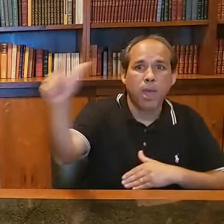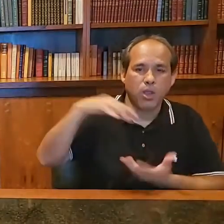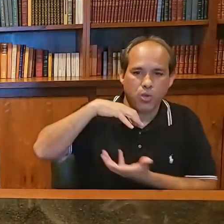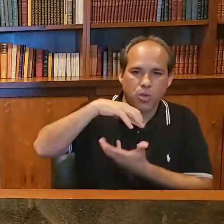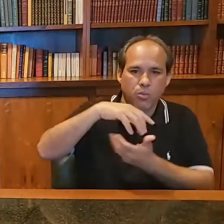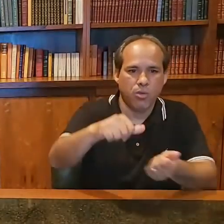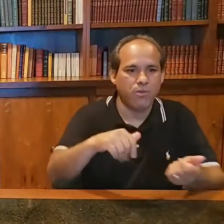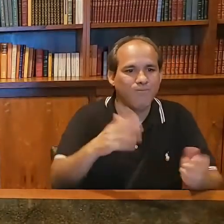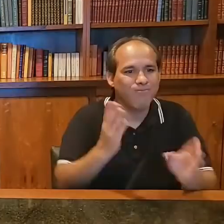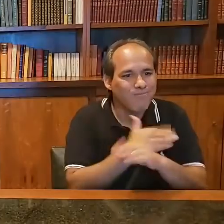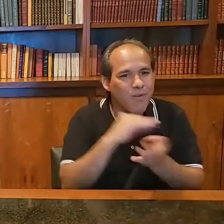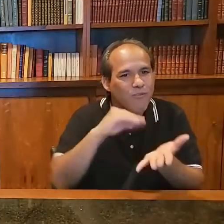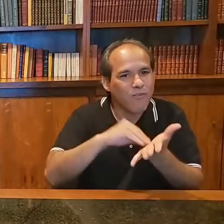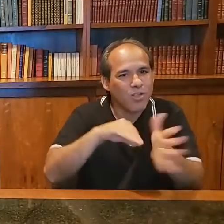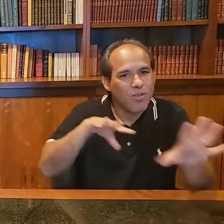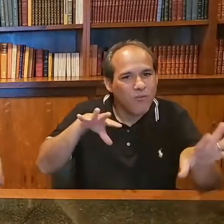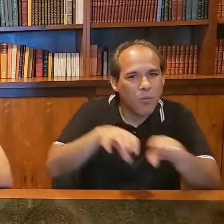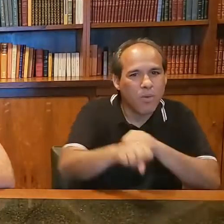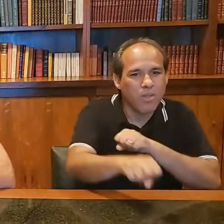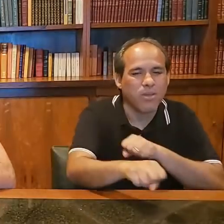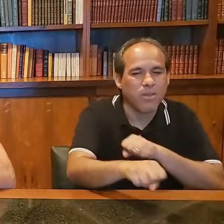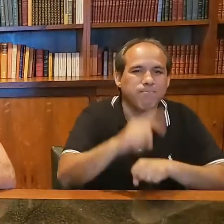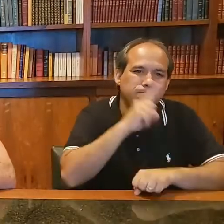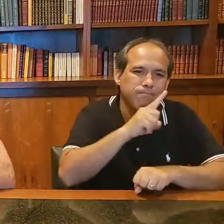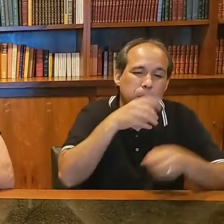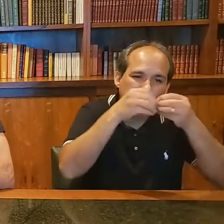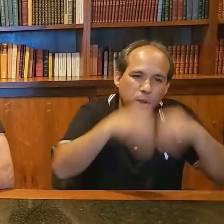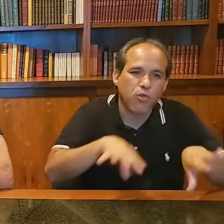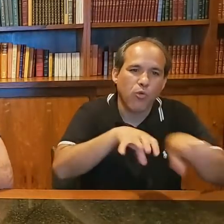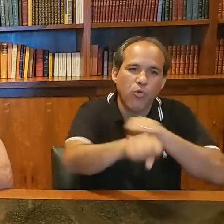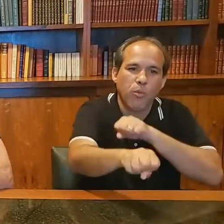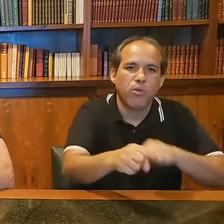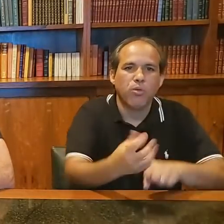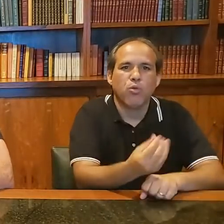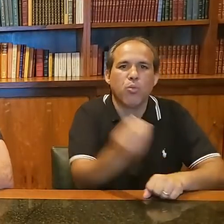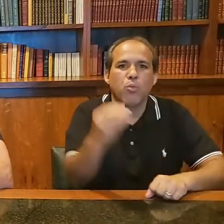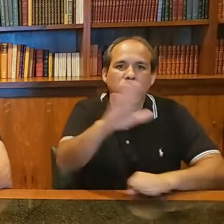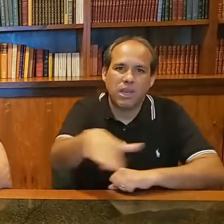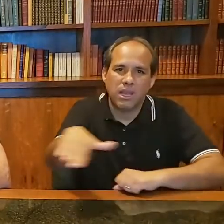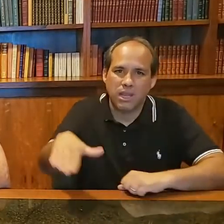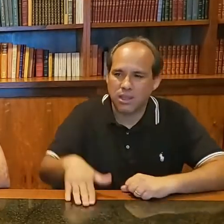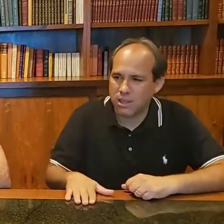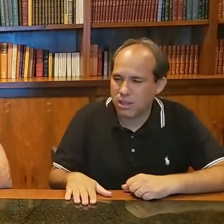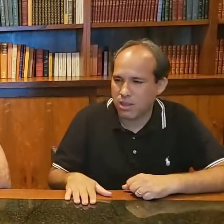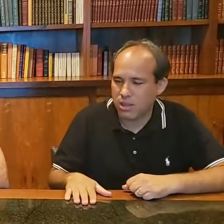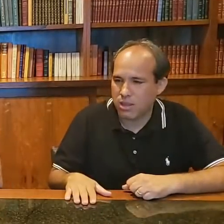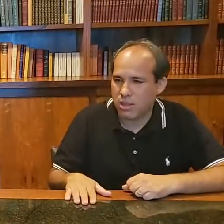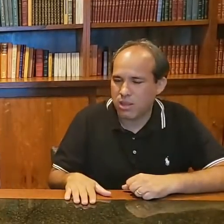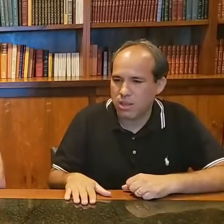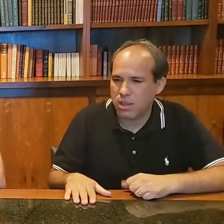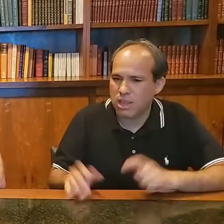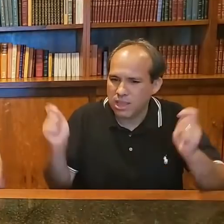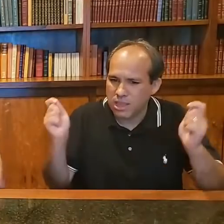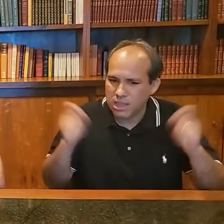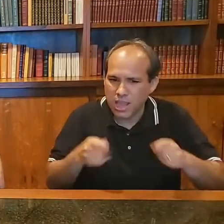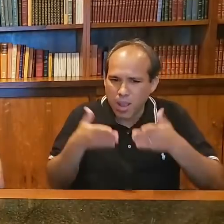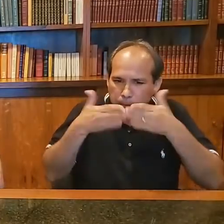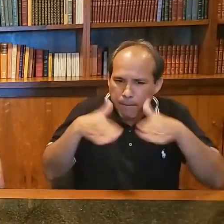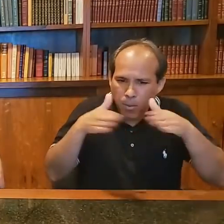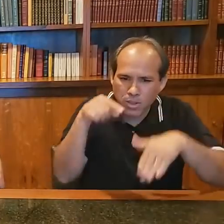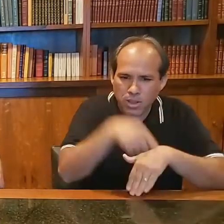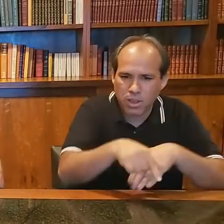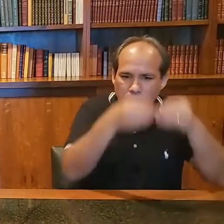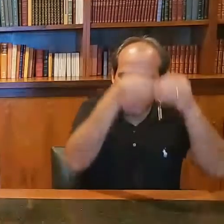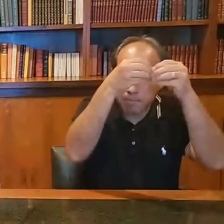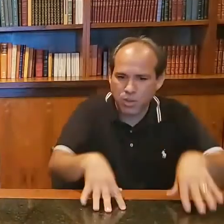na formação de milhões de crianças. Será possível recuperar esse prejuízo? E o que